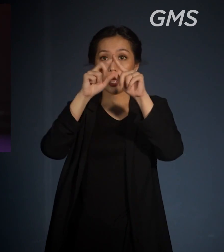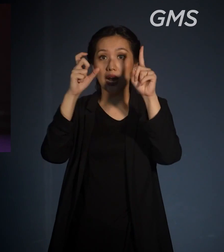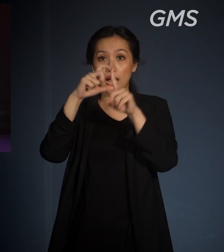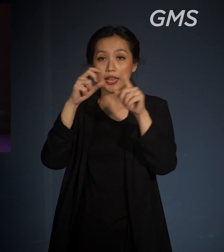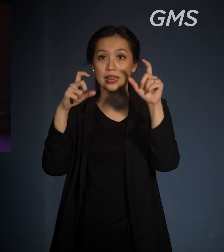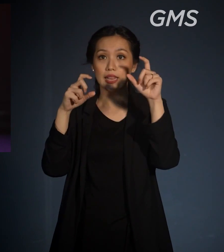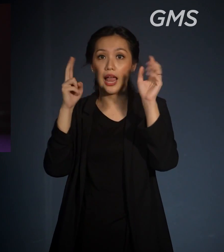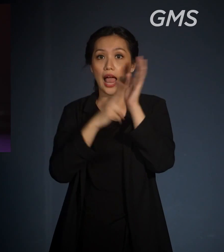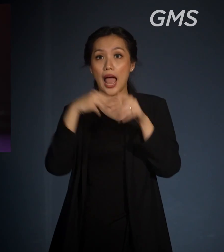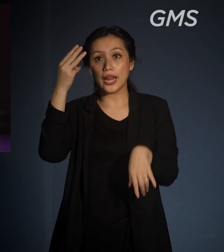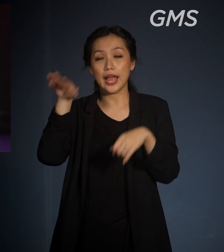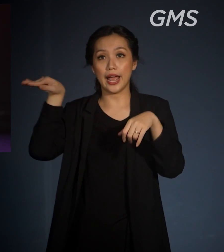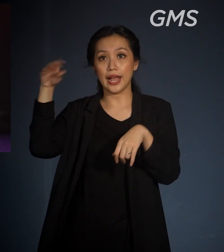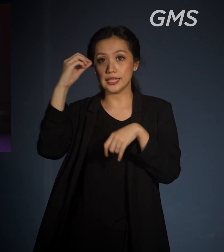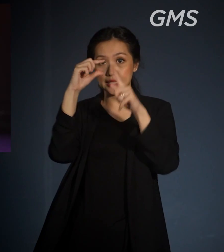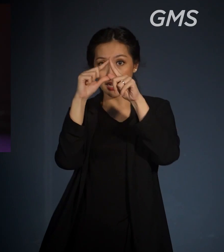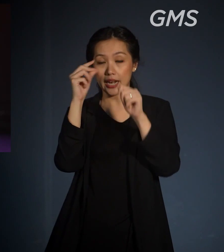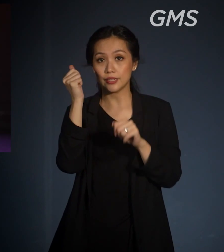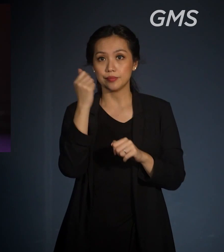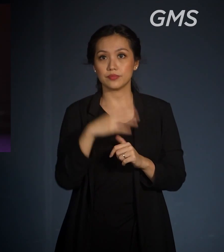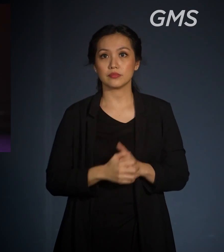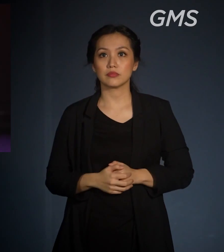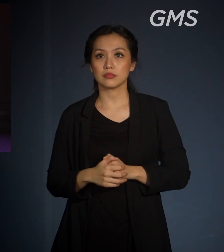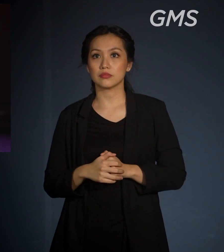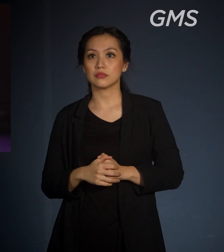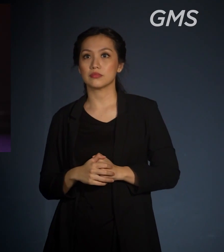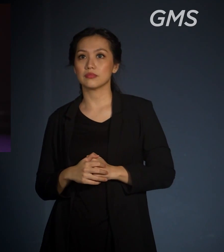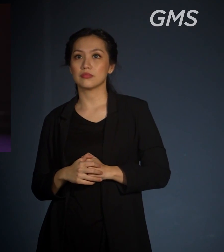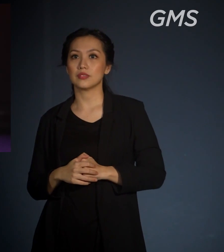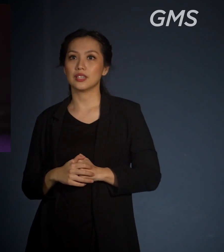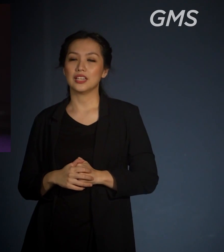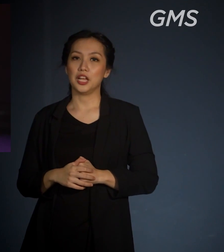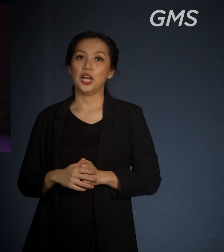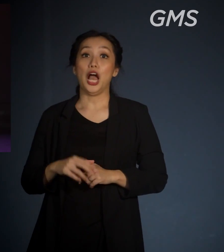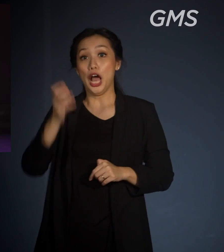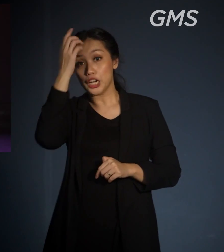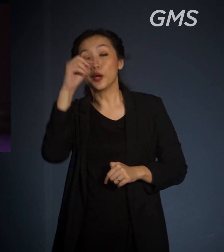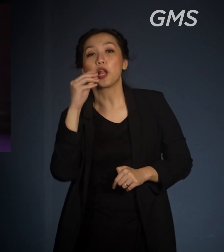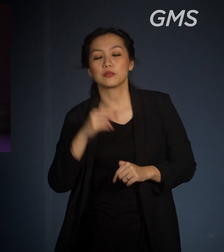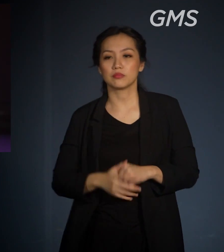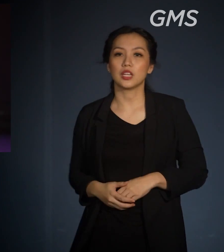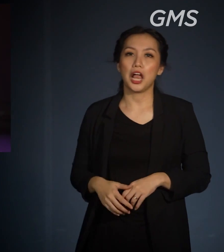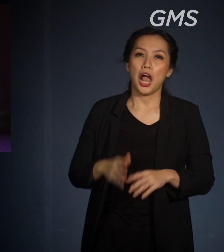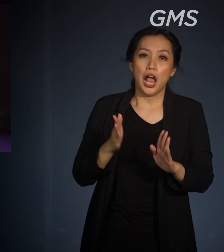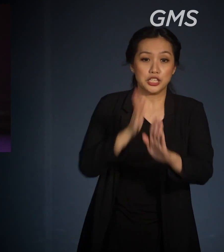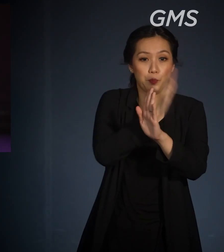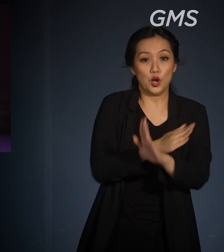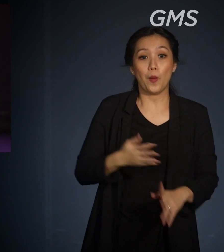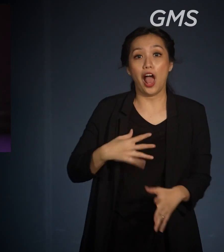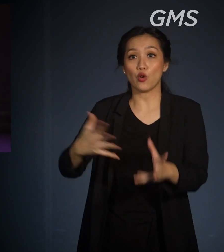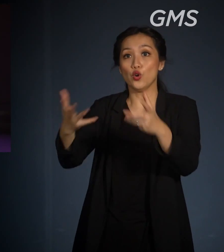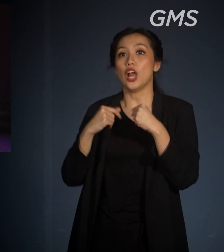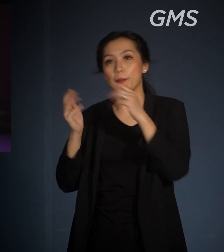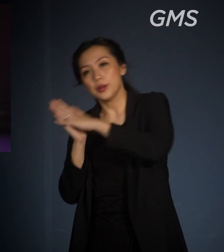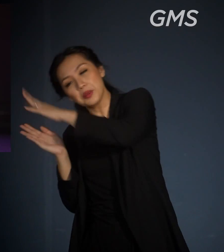kamu sebelum kamu tafsirkan mimpiku, kasih tahu aku mimpi apa. Wah, ini luar biasa, ini masalah besar. Dan kalau nggak bisa kasih tahu aku